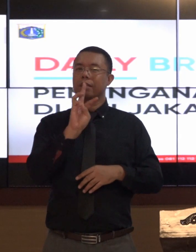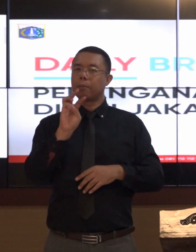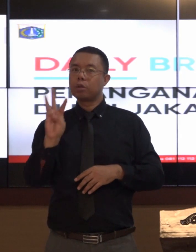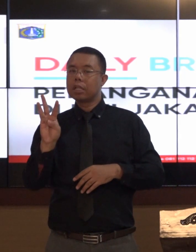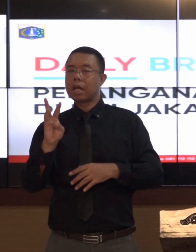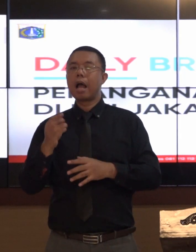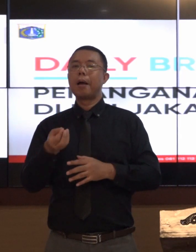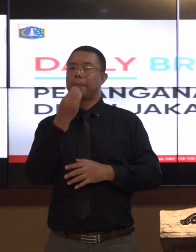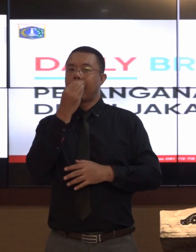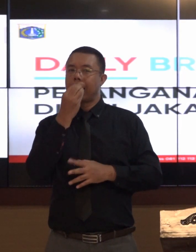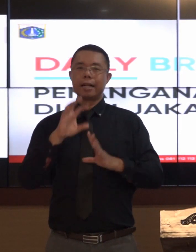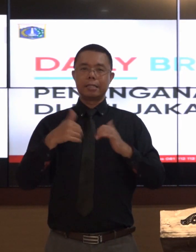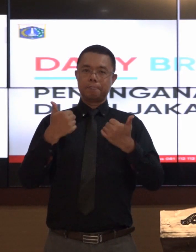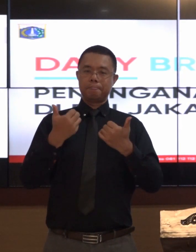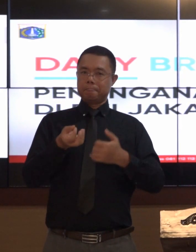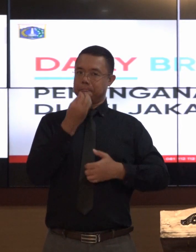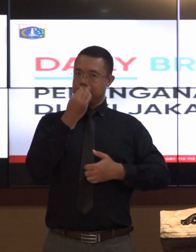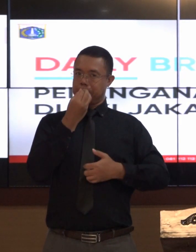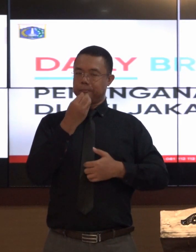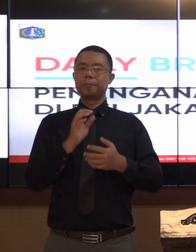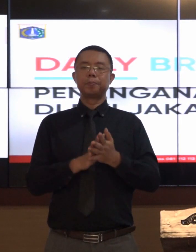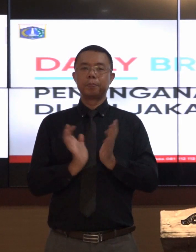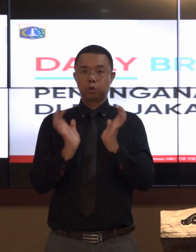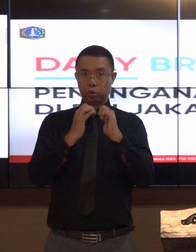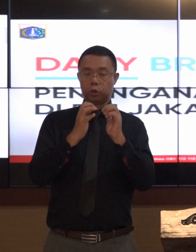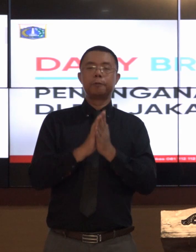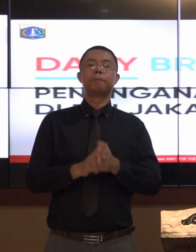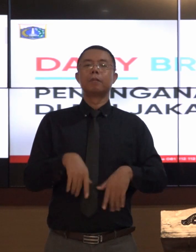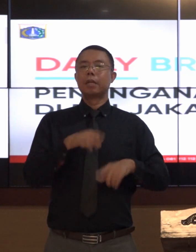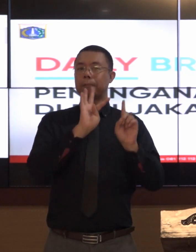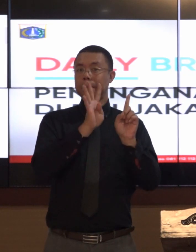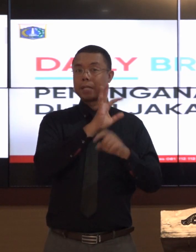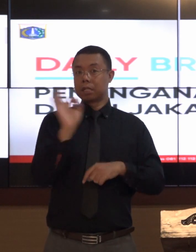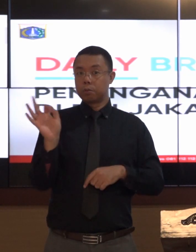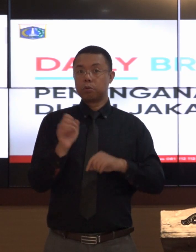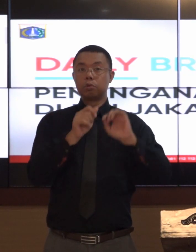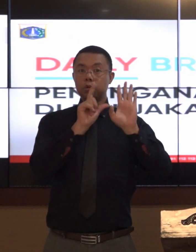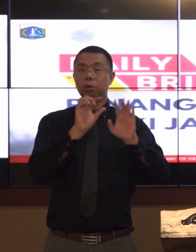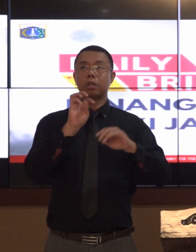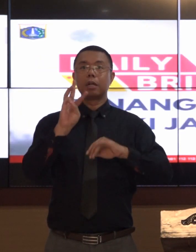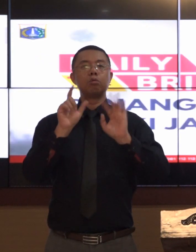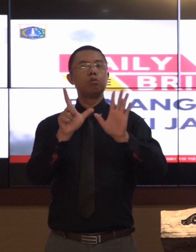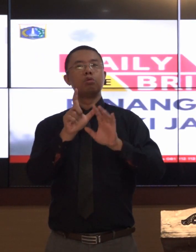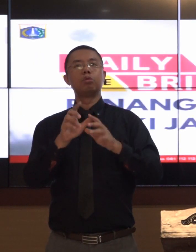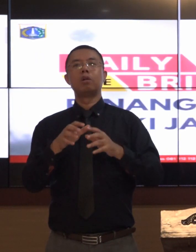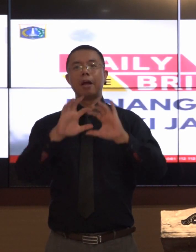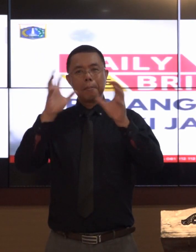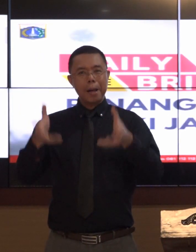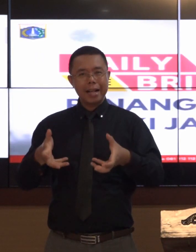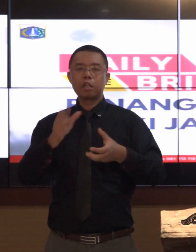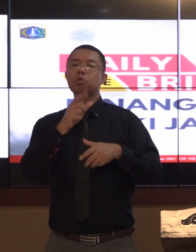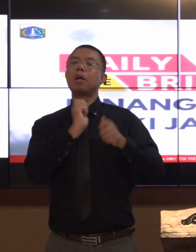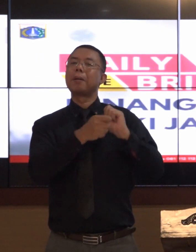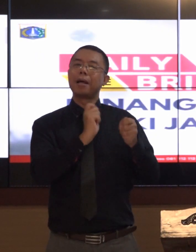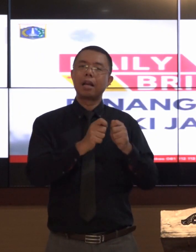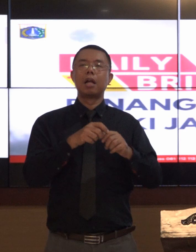paket makan siap saji ada 14.000 737 paket lebaran serta